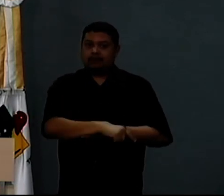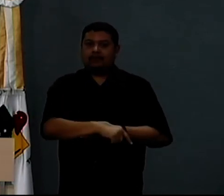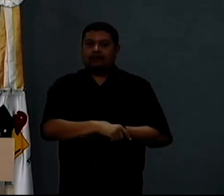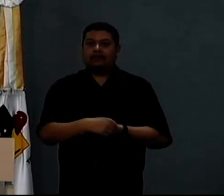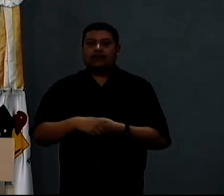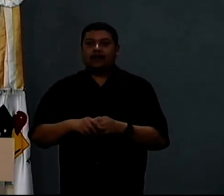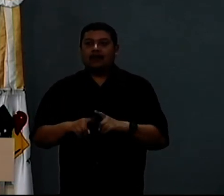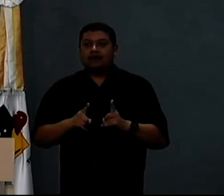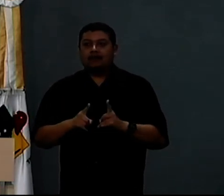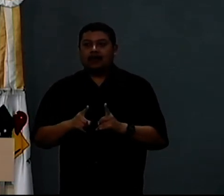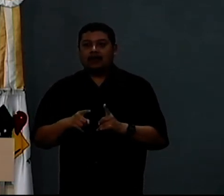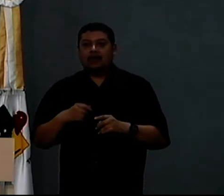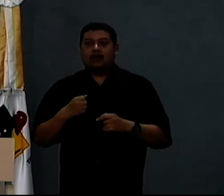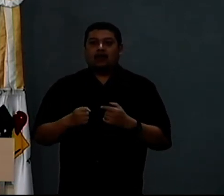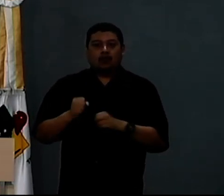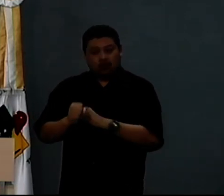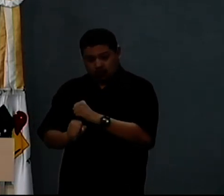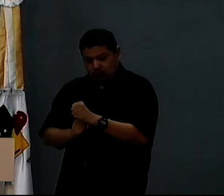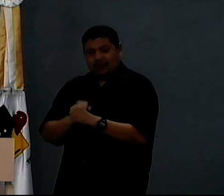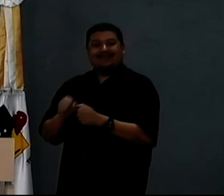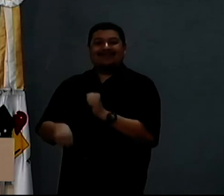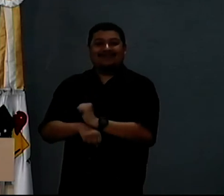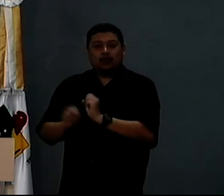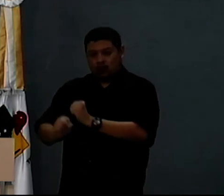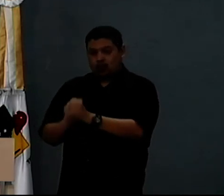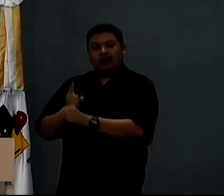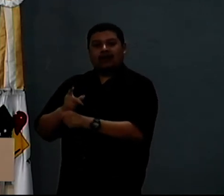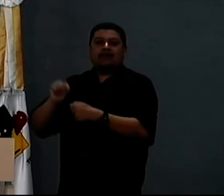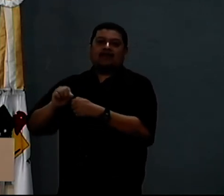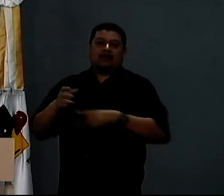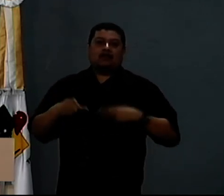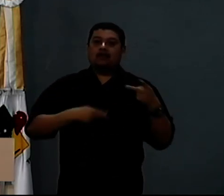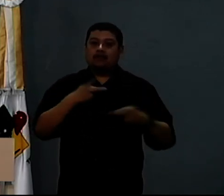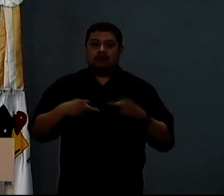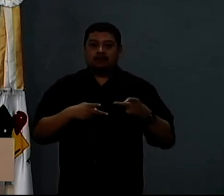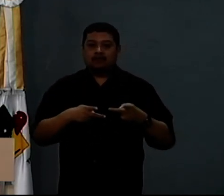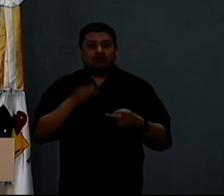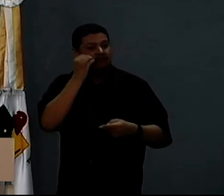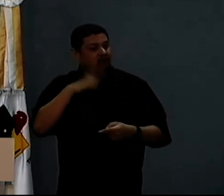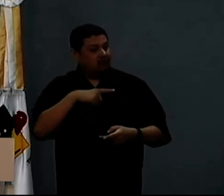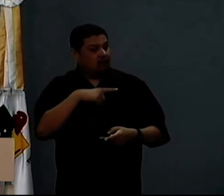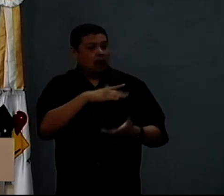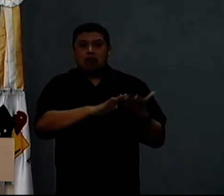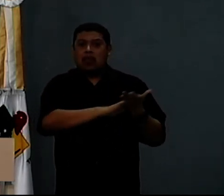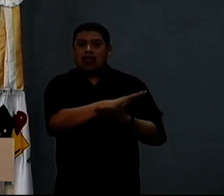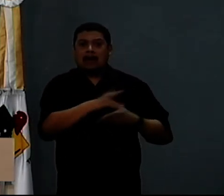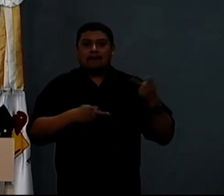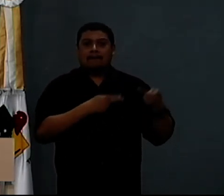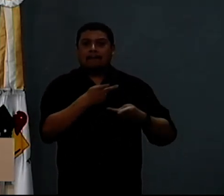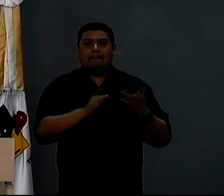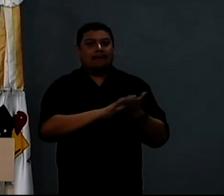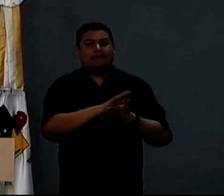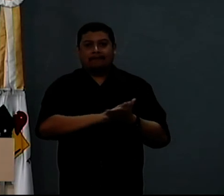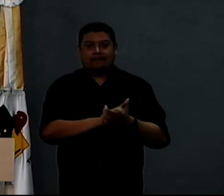não, esperar um ano para se montar um projeto e até agora não se concluiu nada. Né? Deixa aí uma dica para que possamos fazer um pouquinho